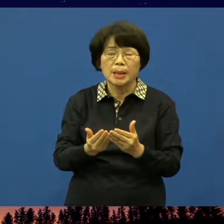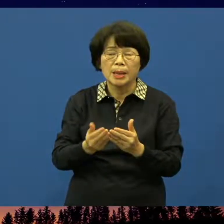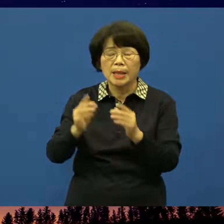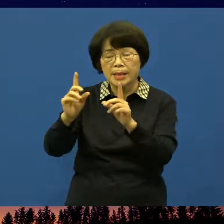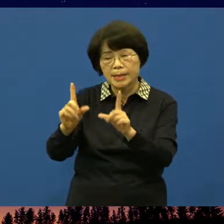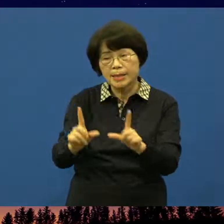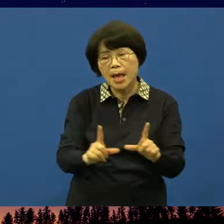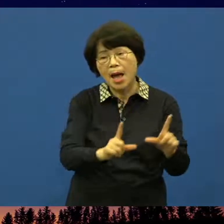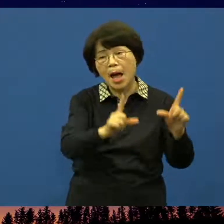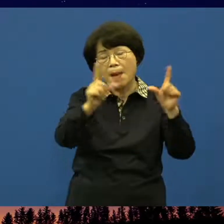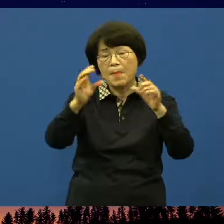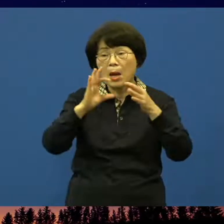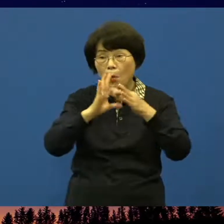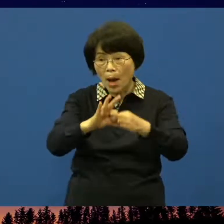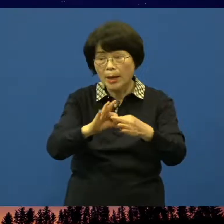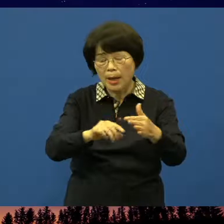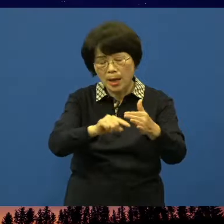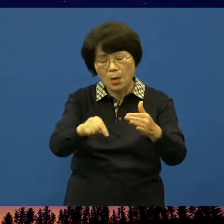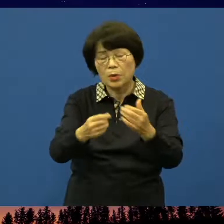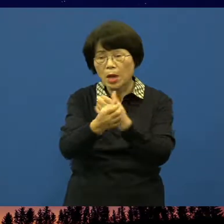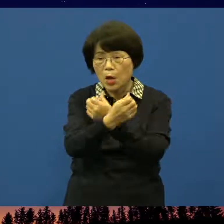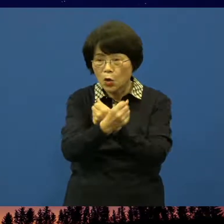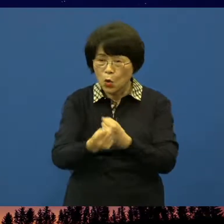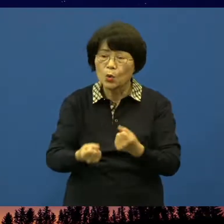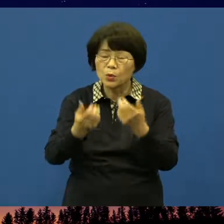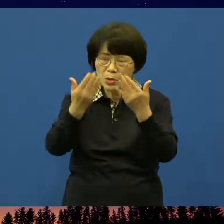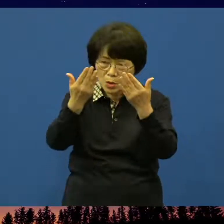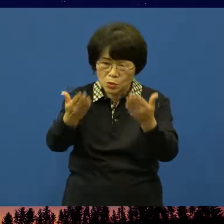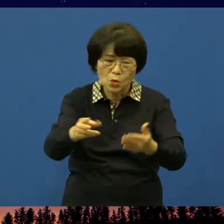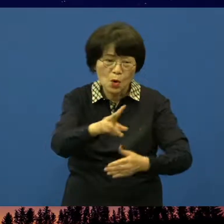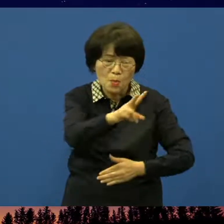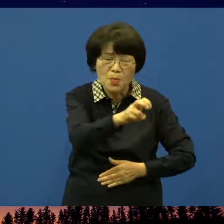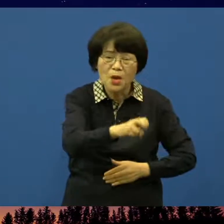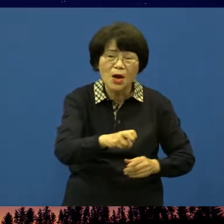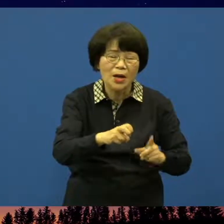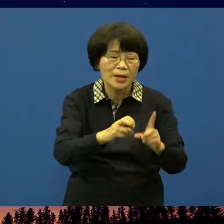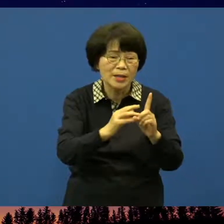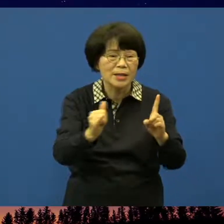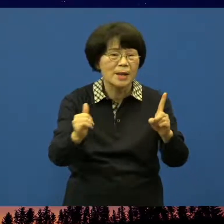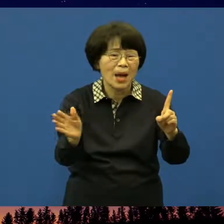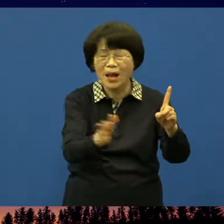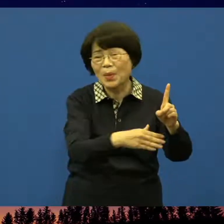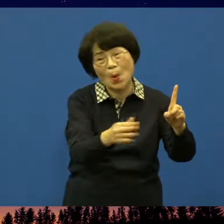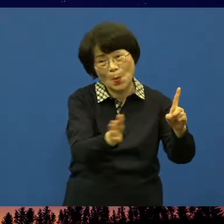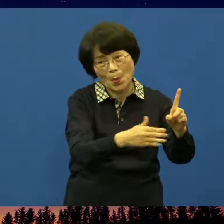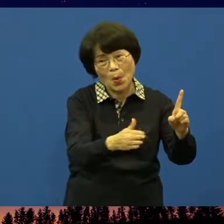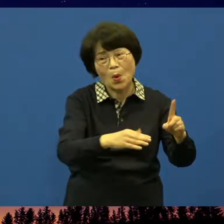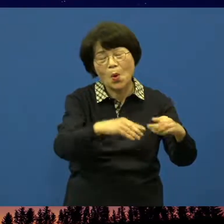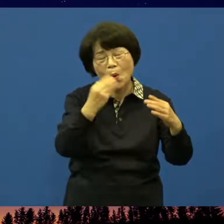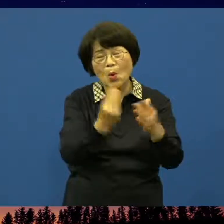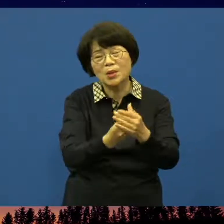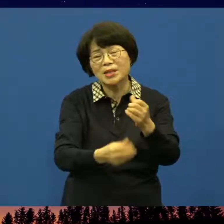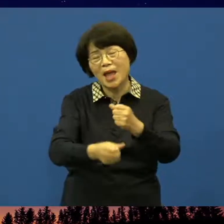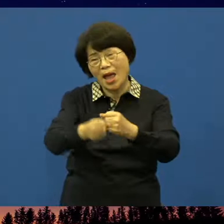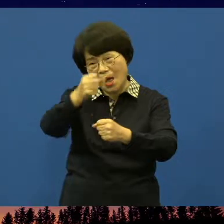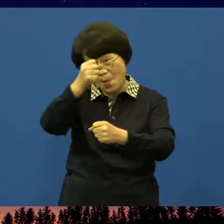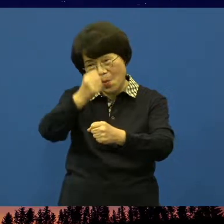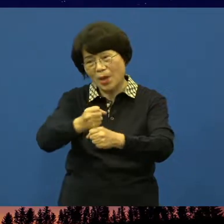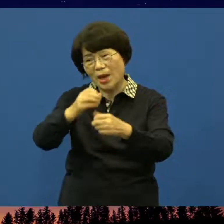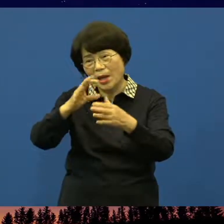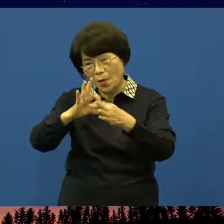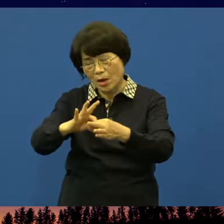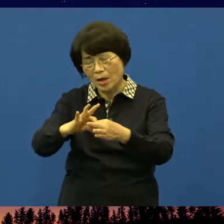삶의 관계에 용서가 일어나는, 미움의 감정이 사라지는 것입니다. 그래서 관계에 온전한 회복이 일어납니다. 그래서